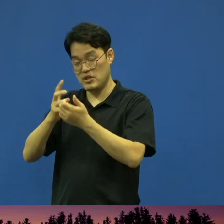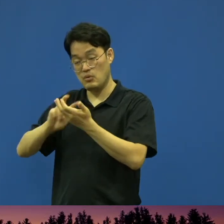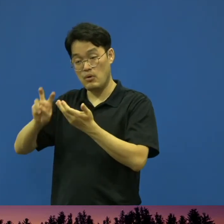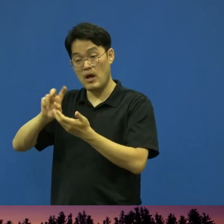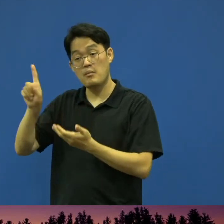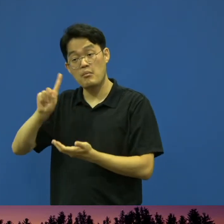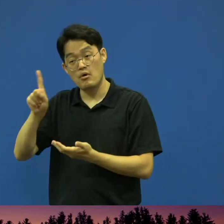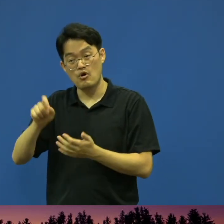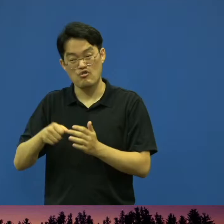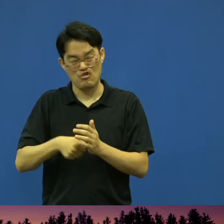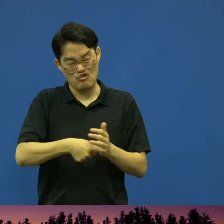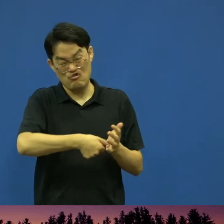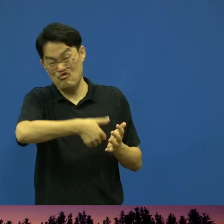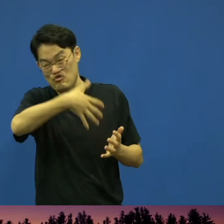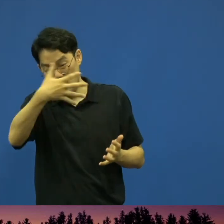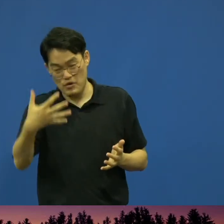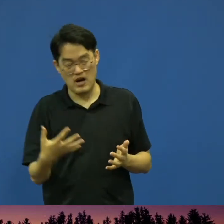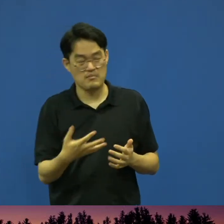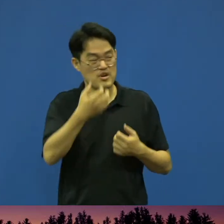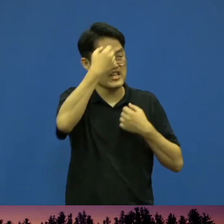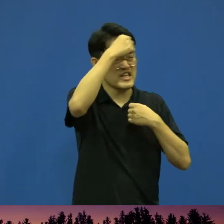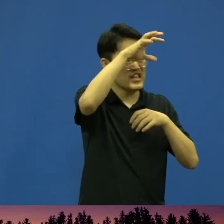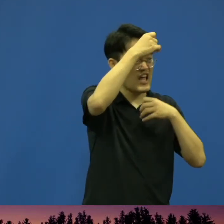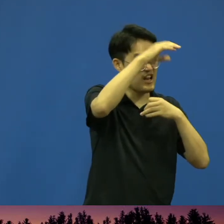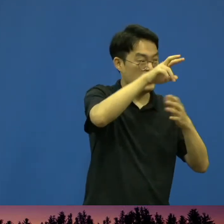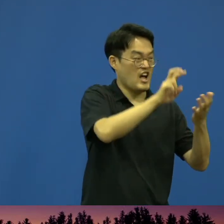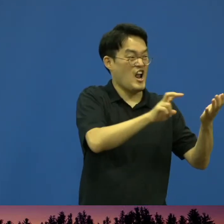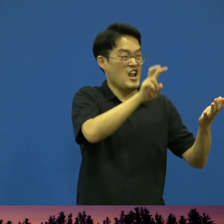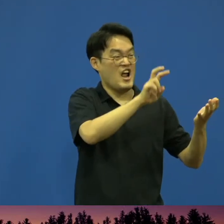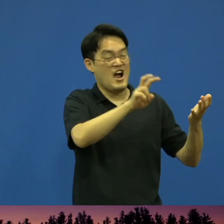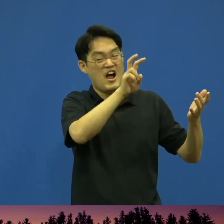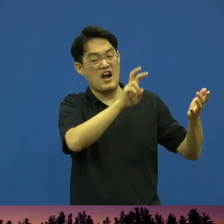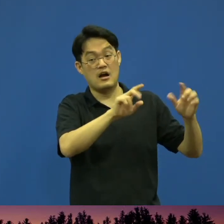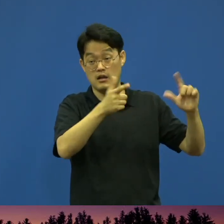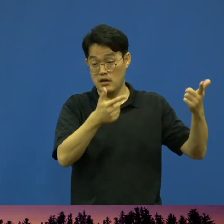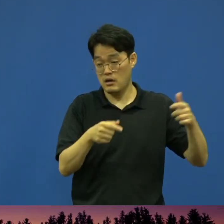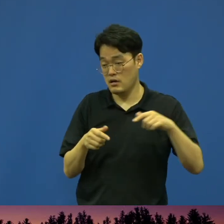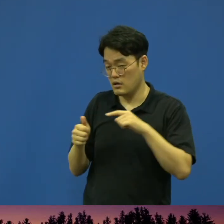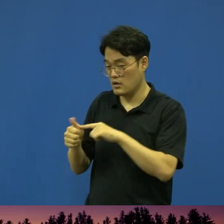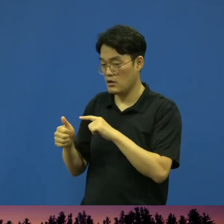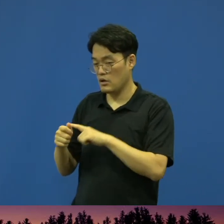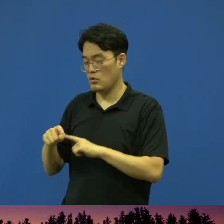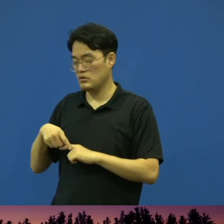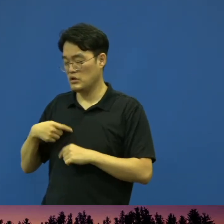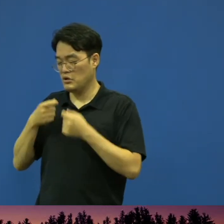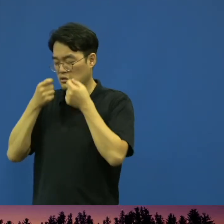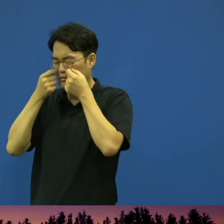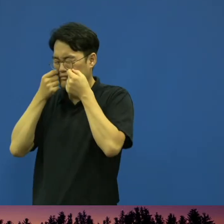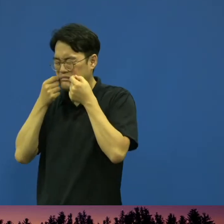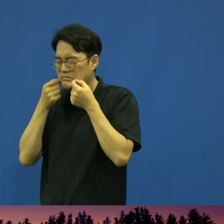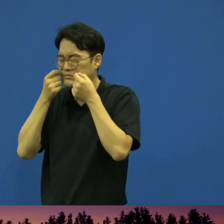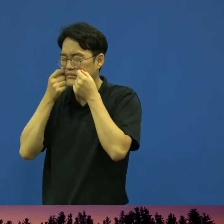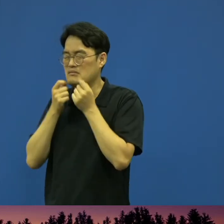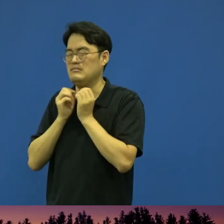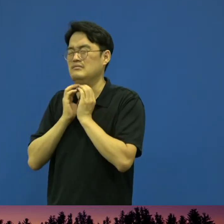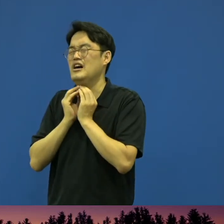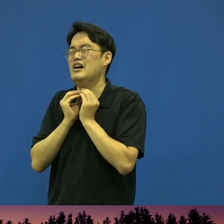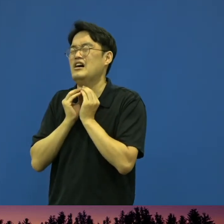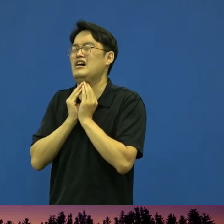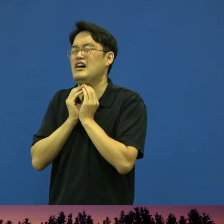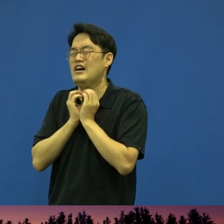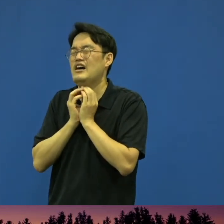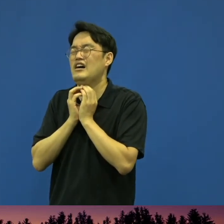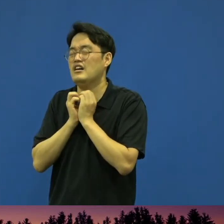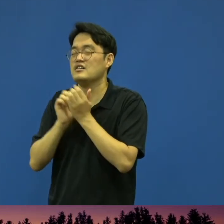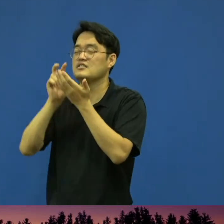유명한 오페라 곡만 했던 아주 유명한 사람이었는데요, 그는 눈물을 흘리면서 형편없는 목소리로 찬송가를